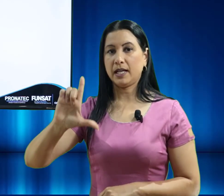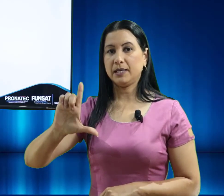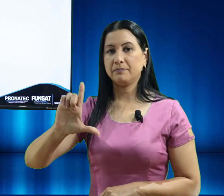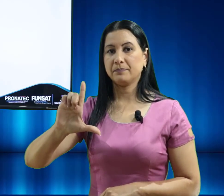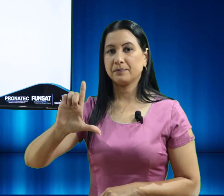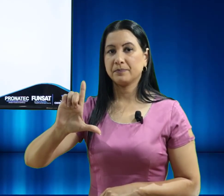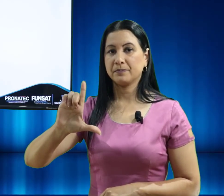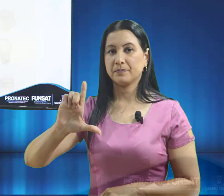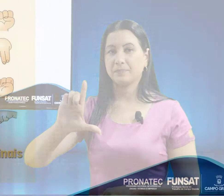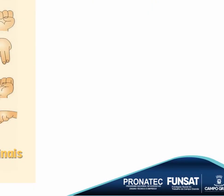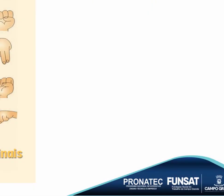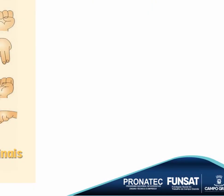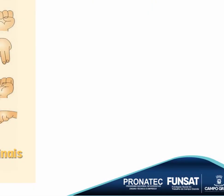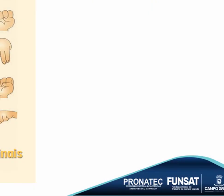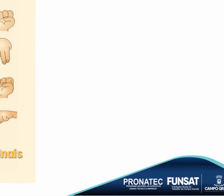L.